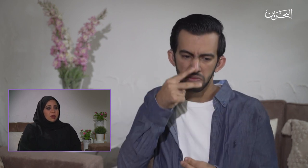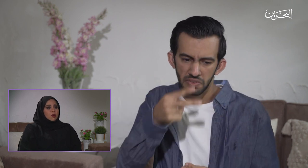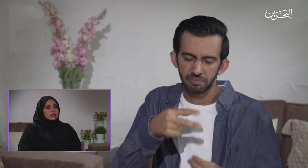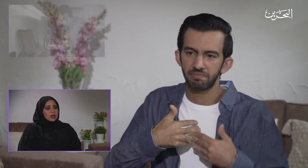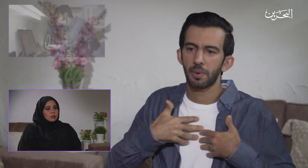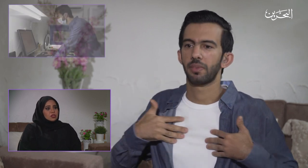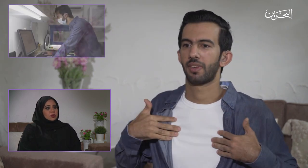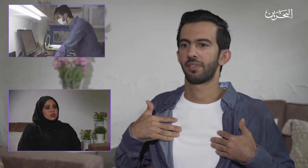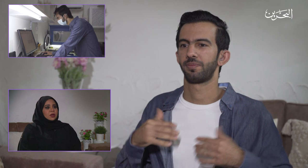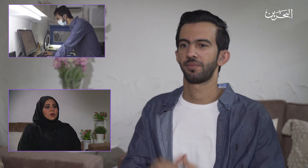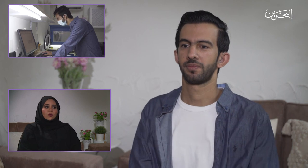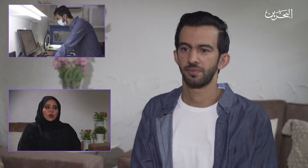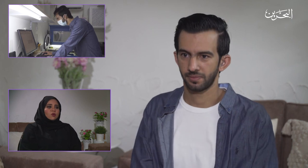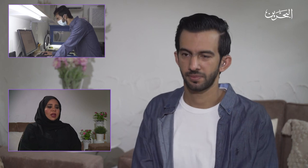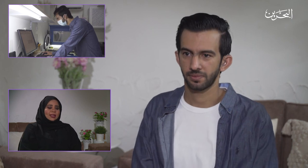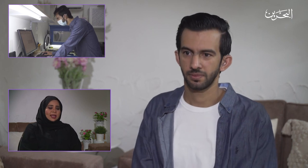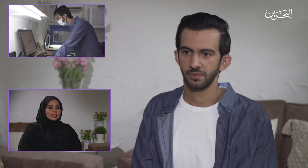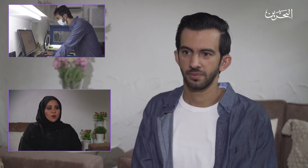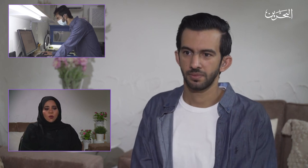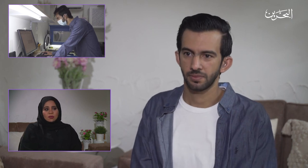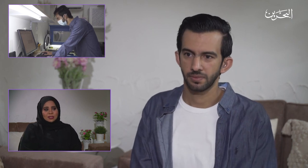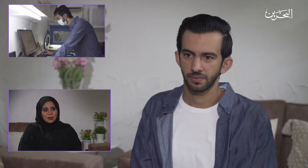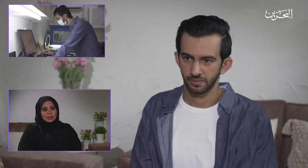هو تجرب شوي شوي يعني حس أنه هو وايد مستانس.